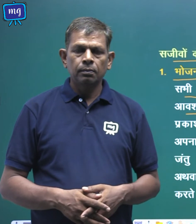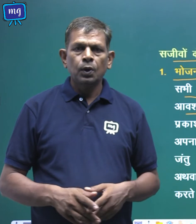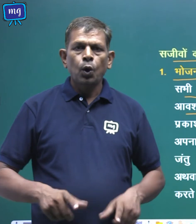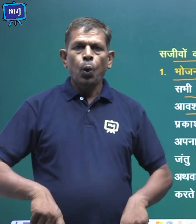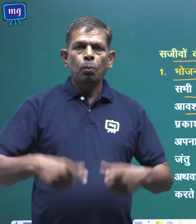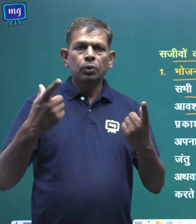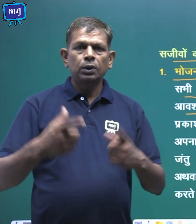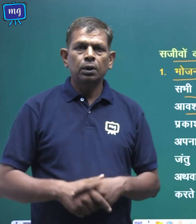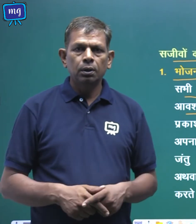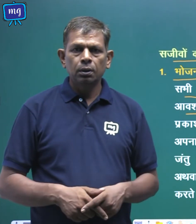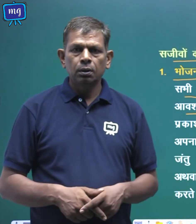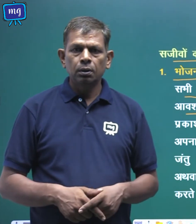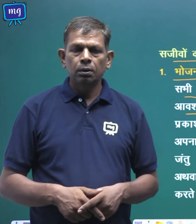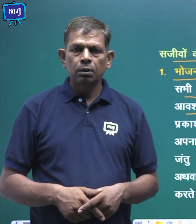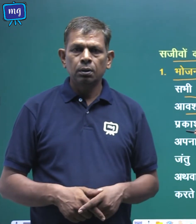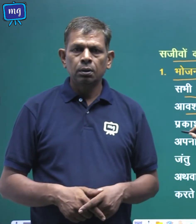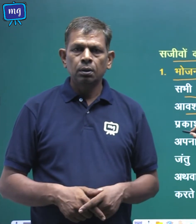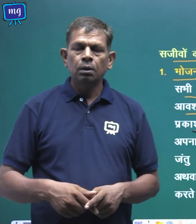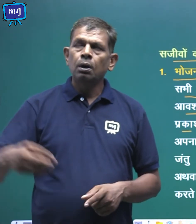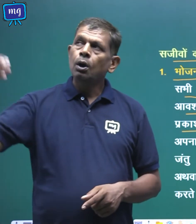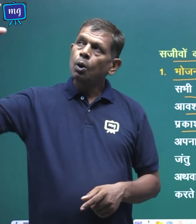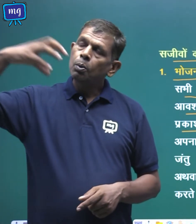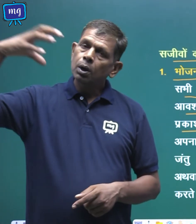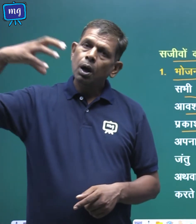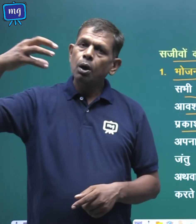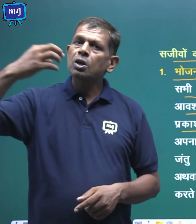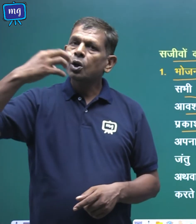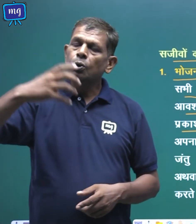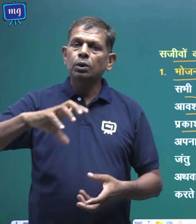पौधे प्रकाश संश्लेषण के द्वारा